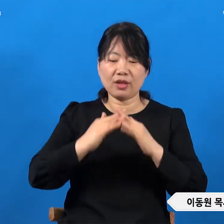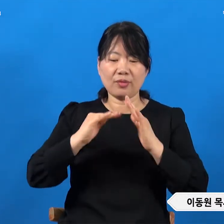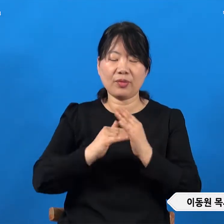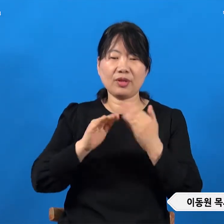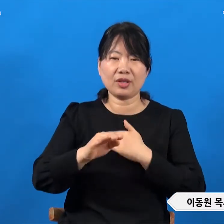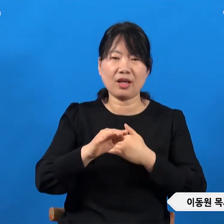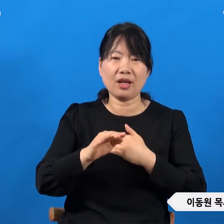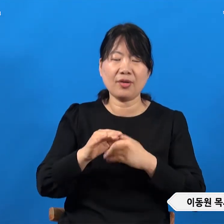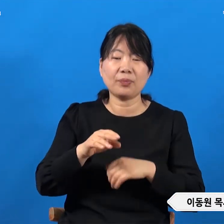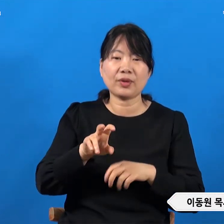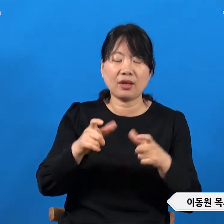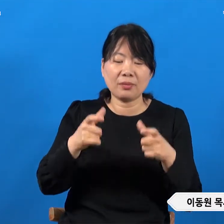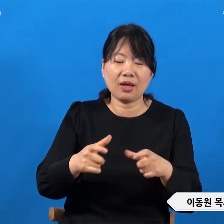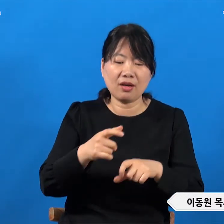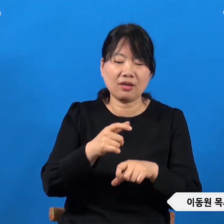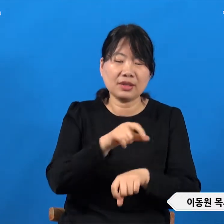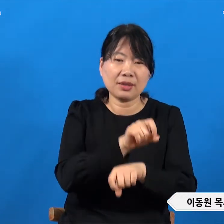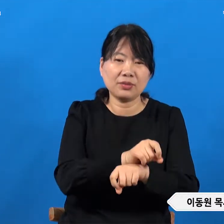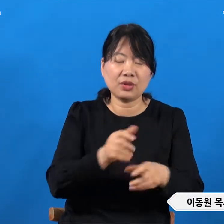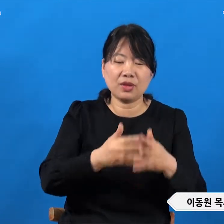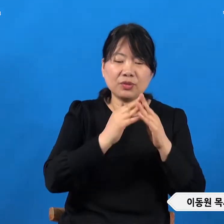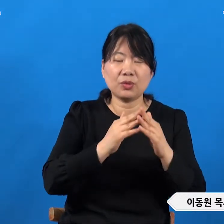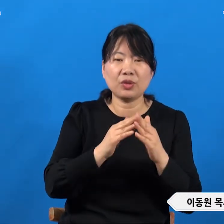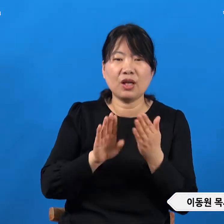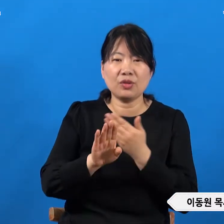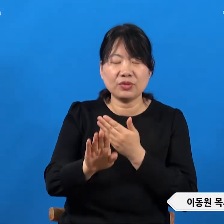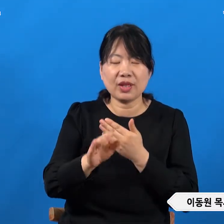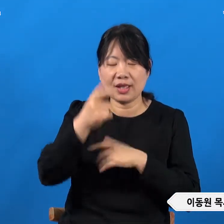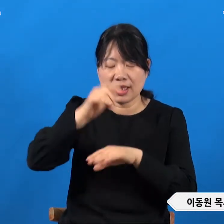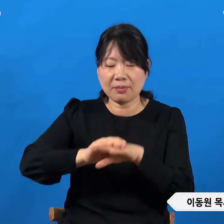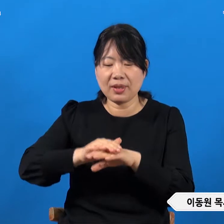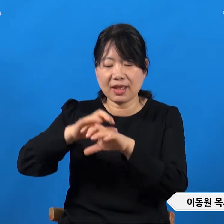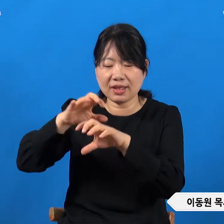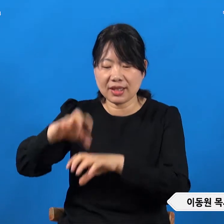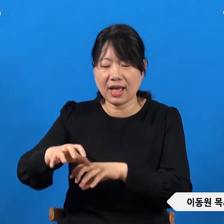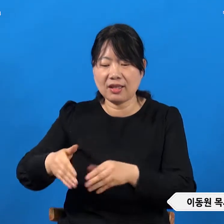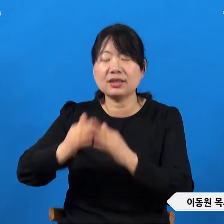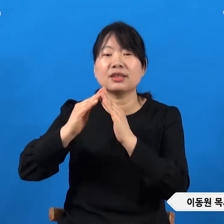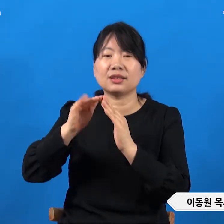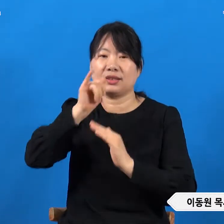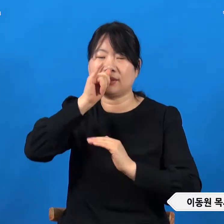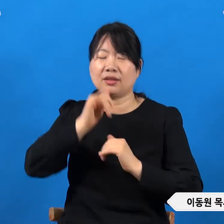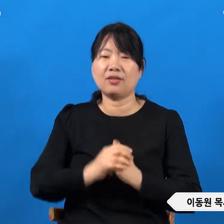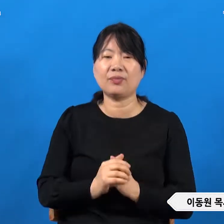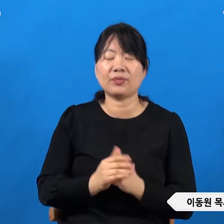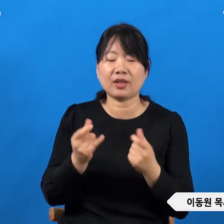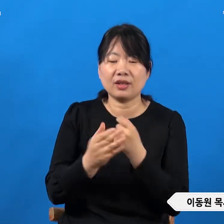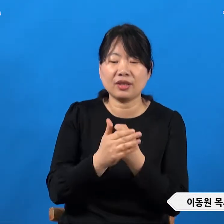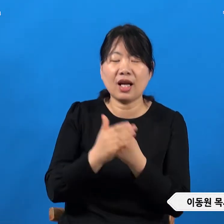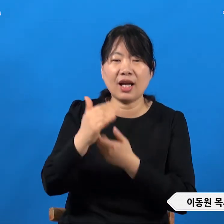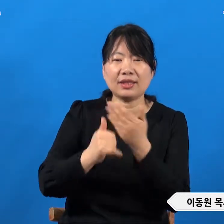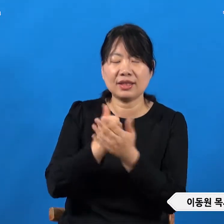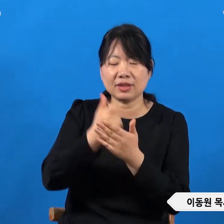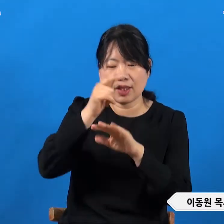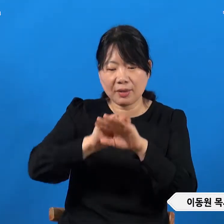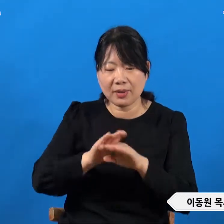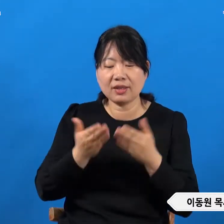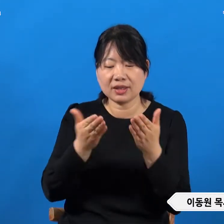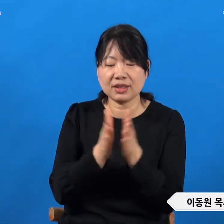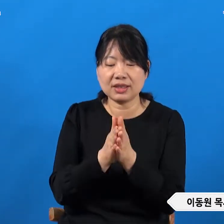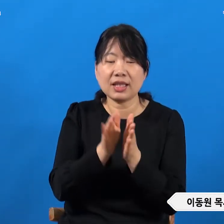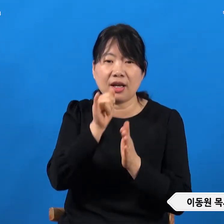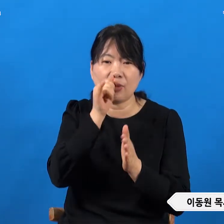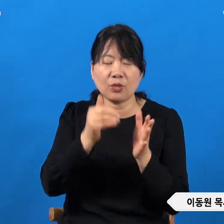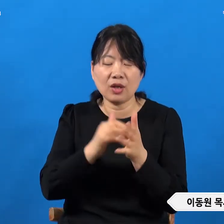짓고 면사무소를 짓고 그 다음에 자천 예배당을 거기다 짓습니다. 그래서 거기서 하나님을 예배하기